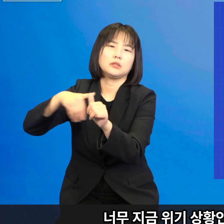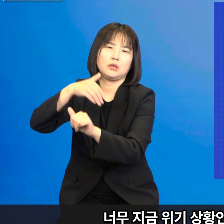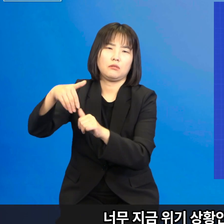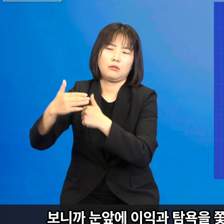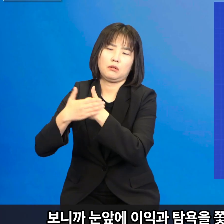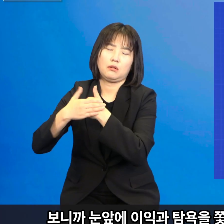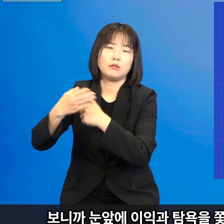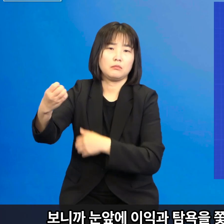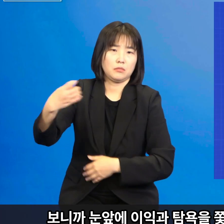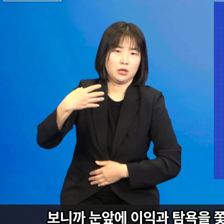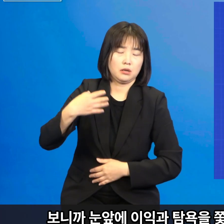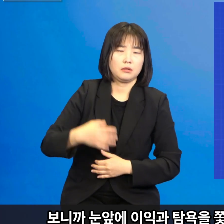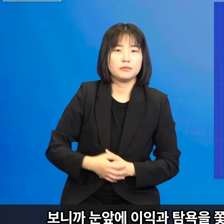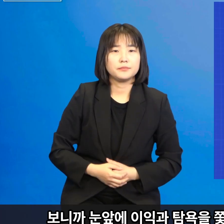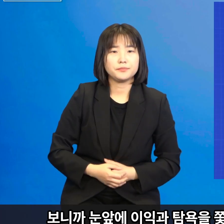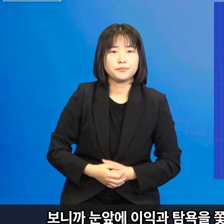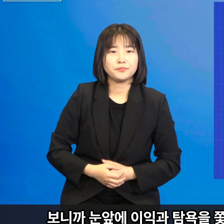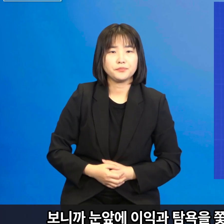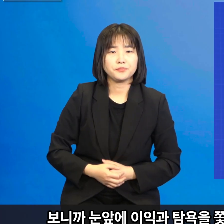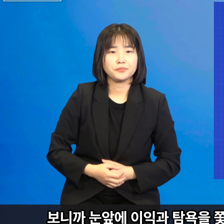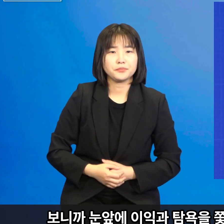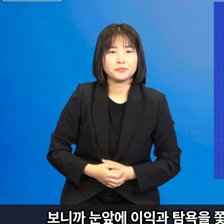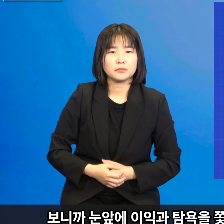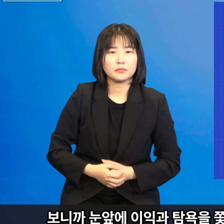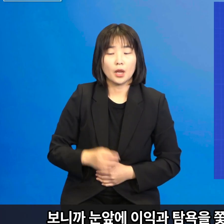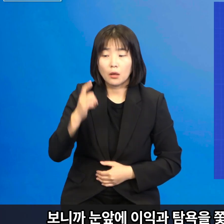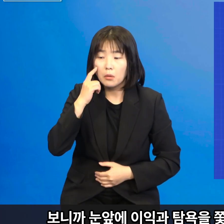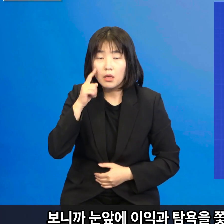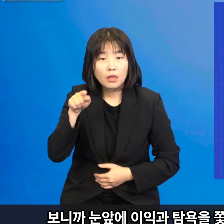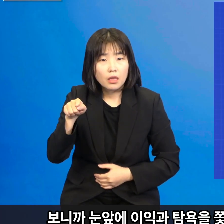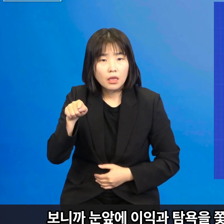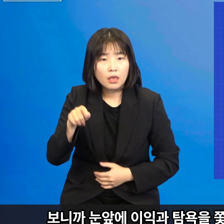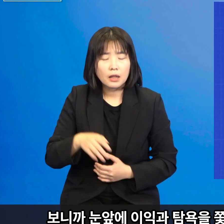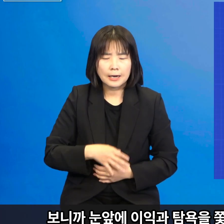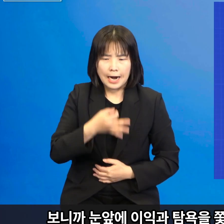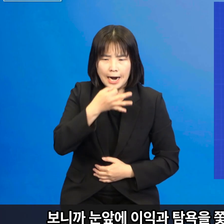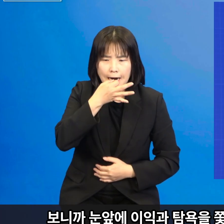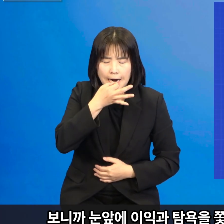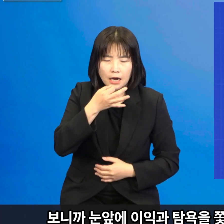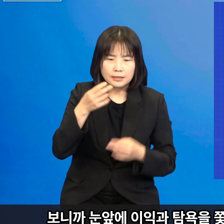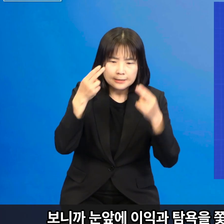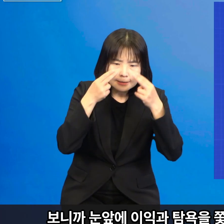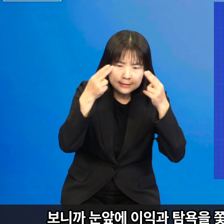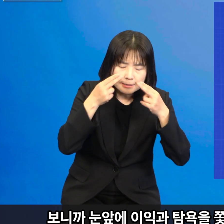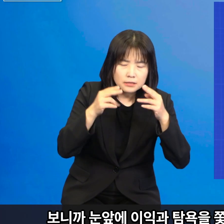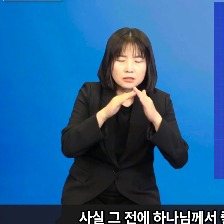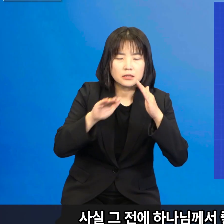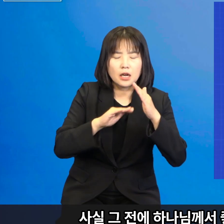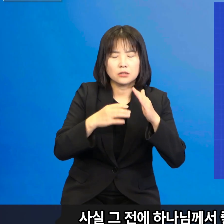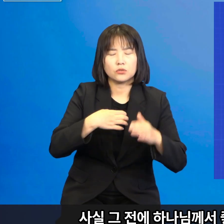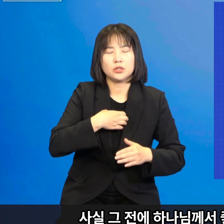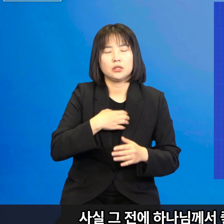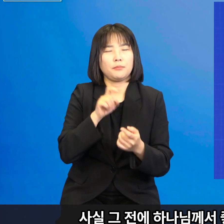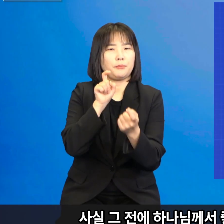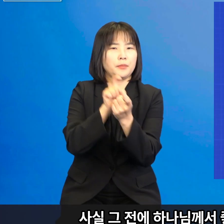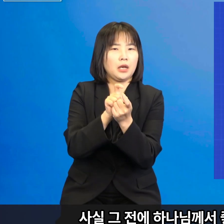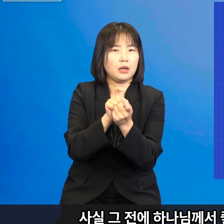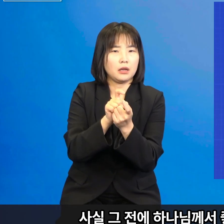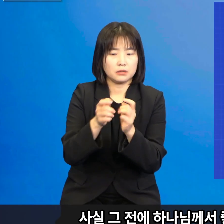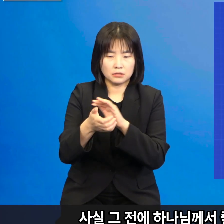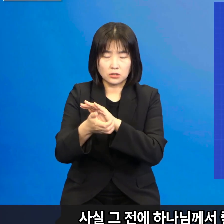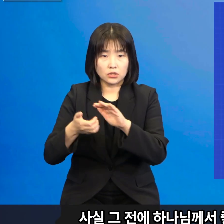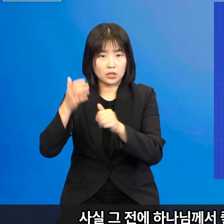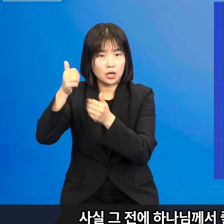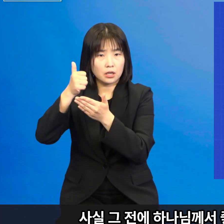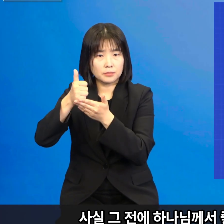겁니다. 보니까 눈앞에 이익과 탐욕을 쫓다가 가정의 위기를 당한 거예요. 사실 그 전에